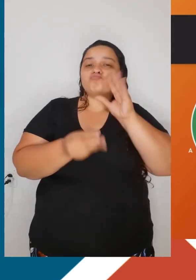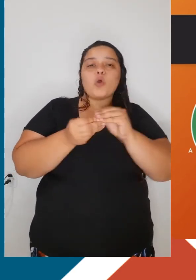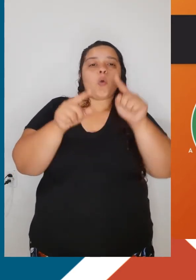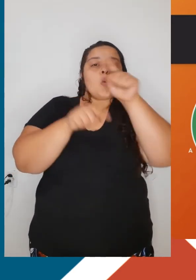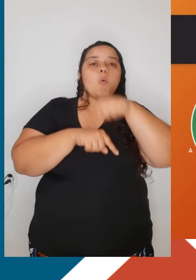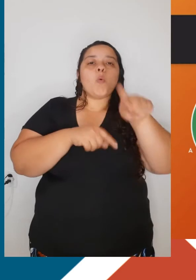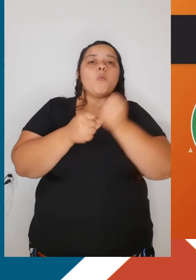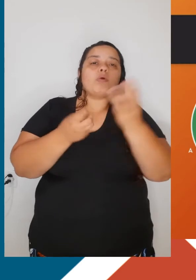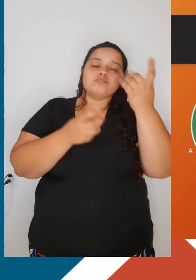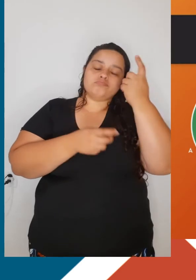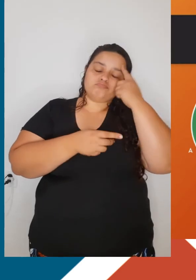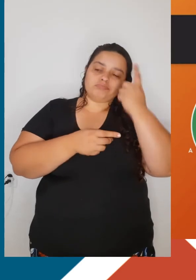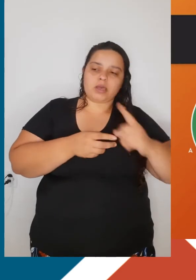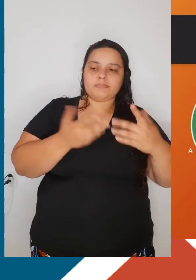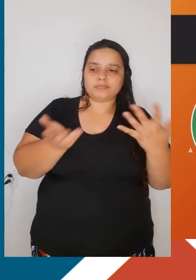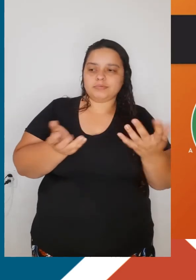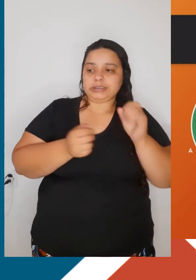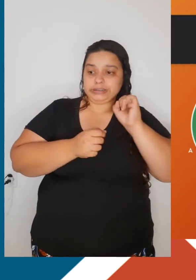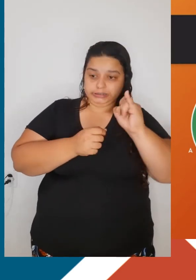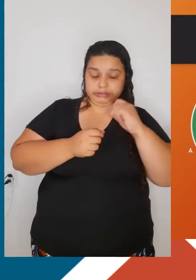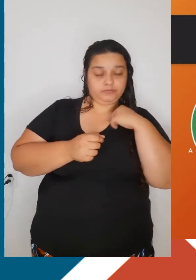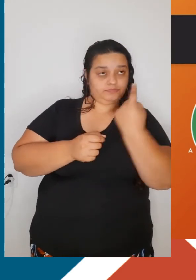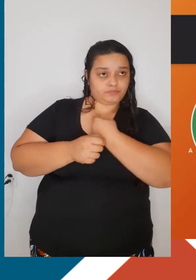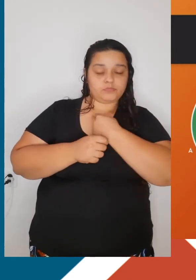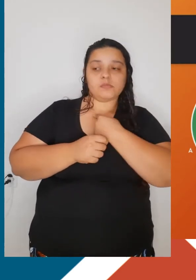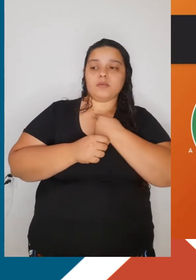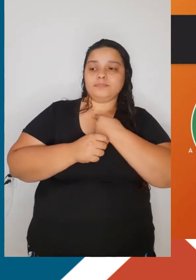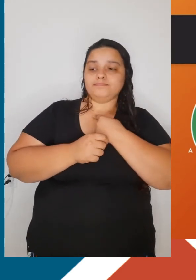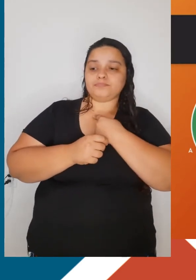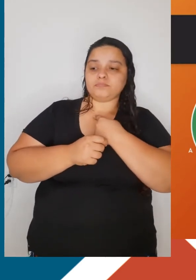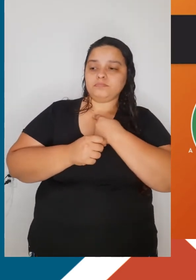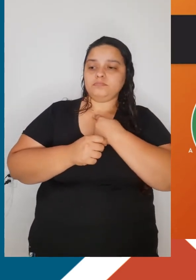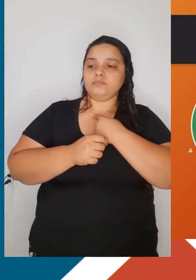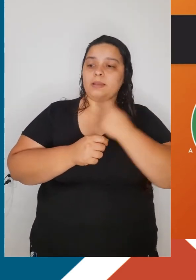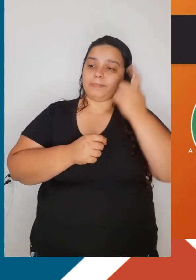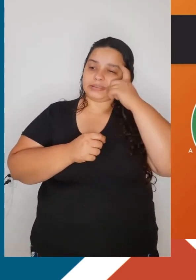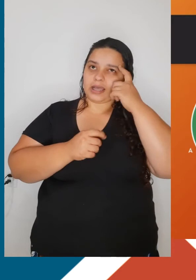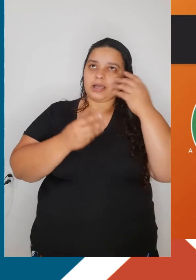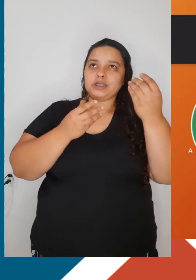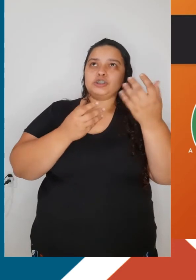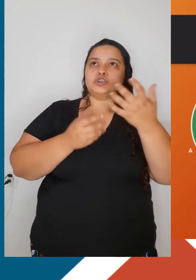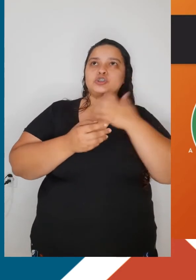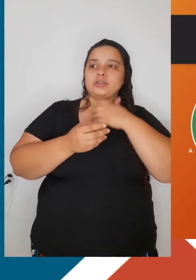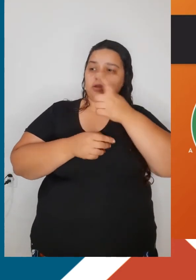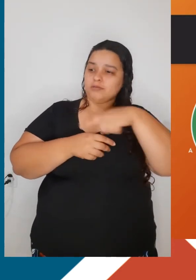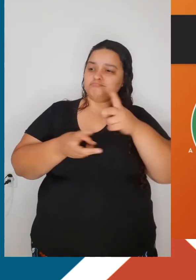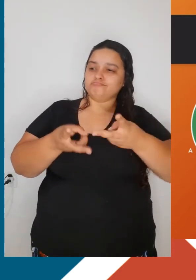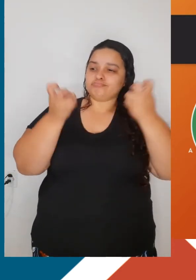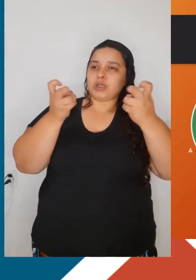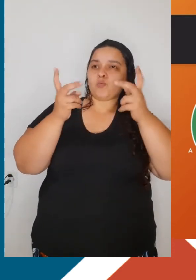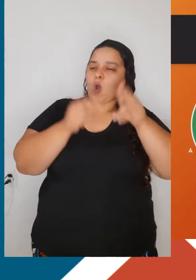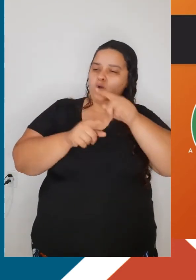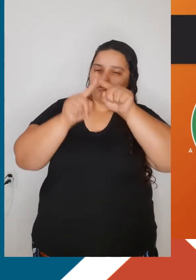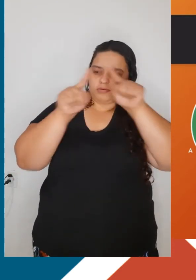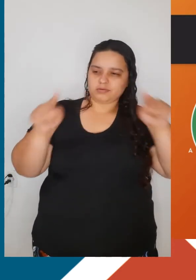observem o seguinte. Se traçarmos em nosso esquema os raios de circunferência da forma como vocês podem observar